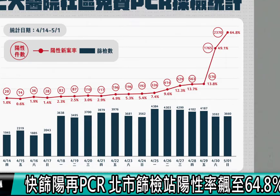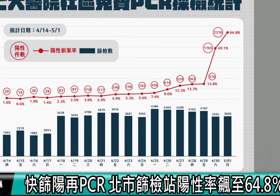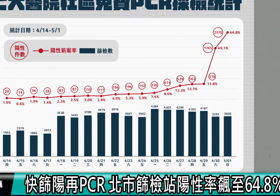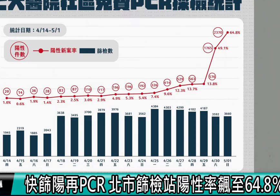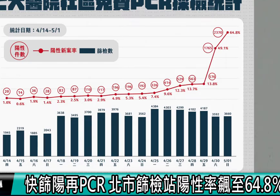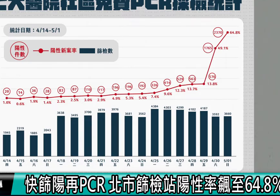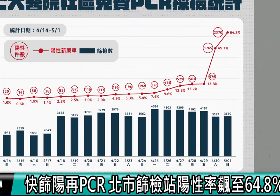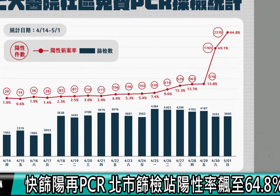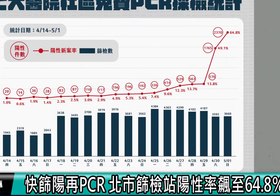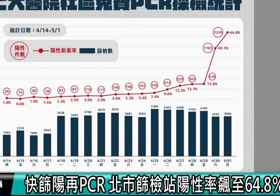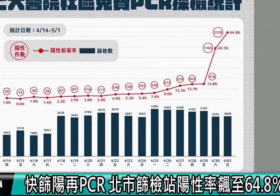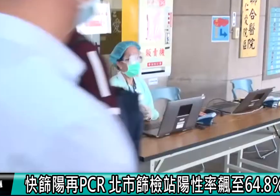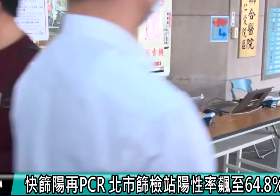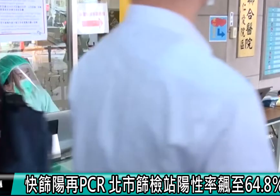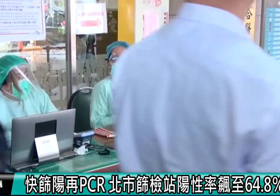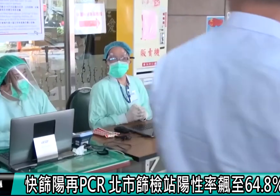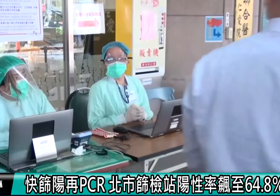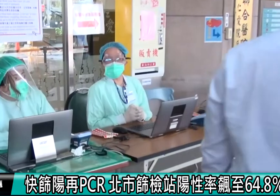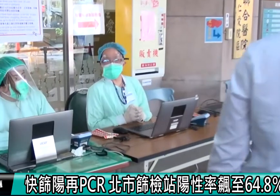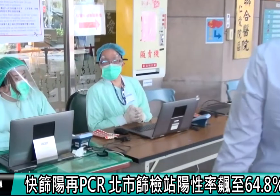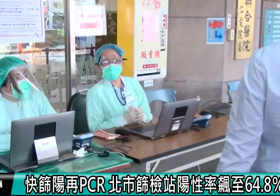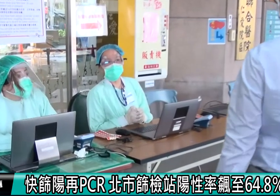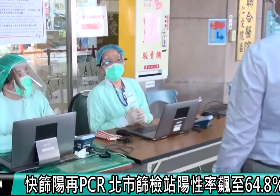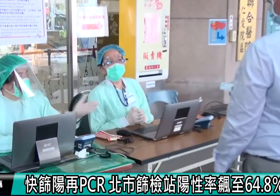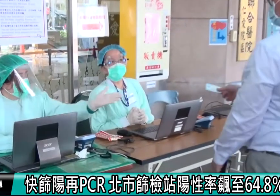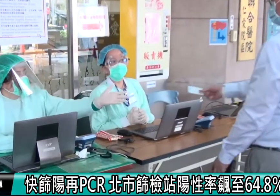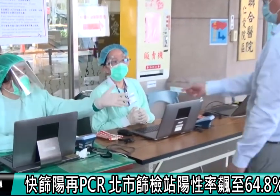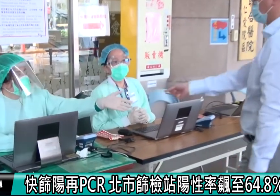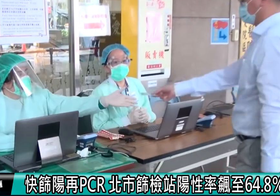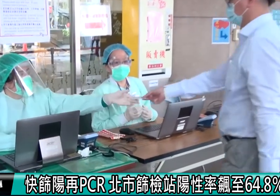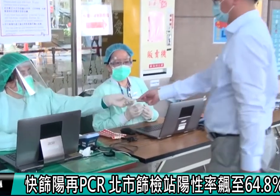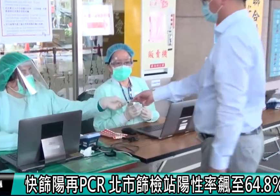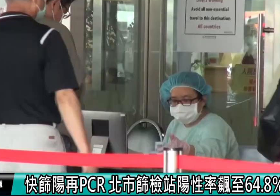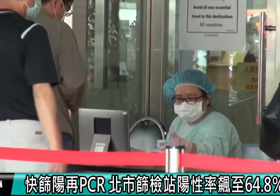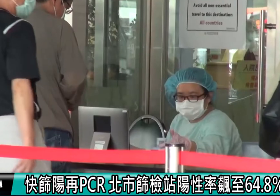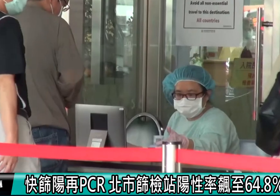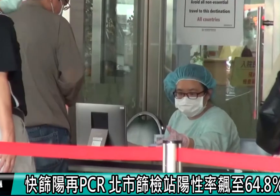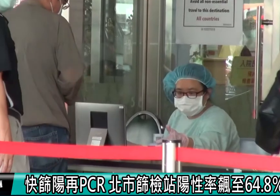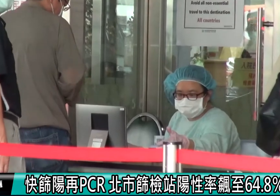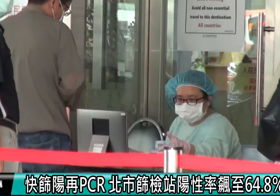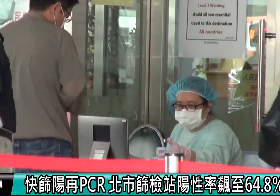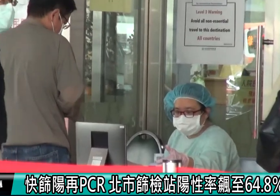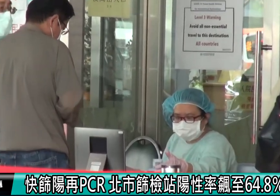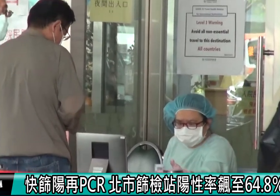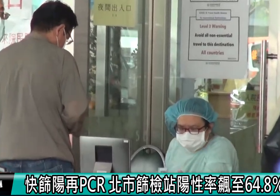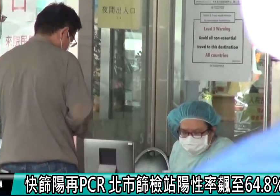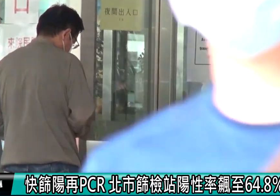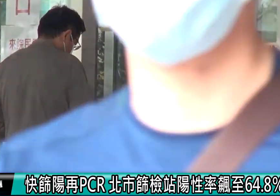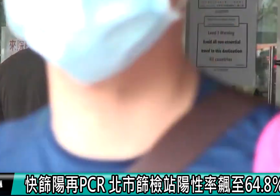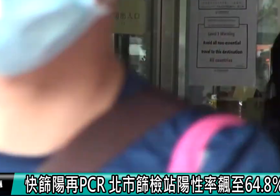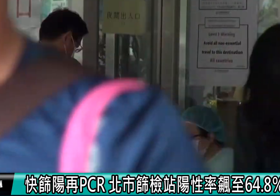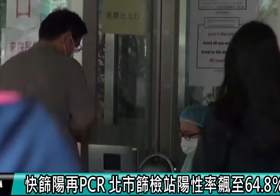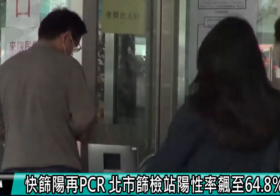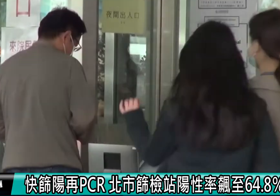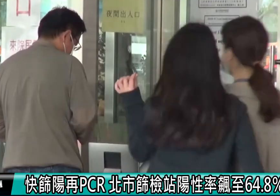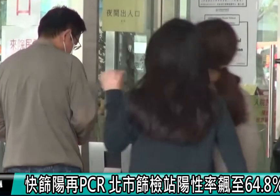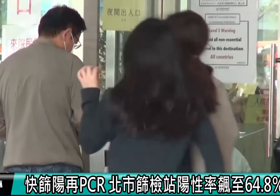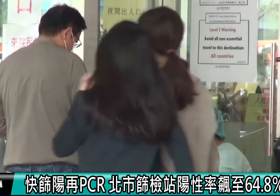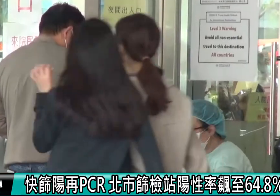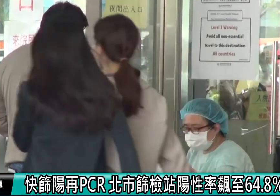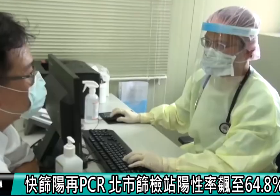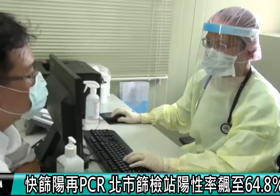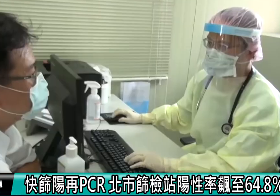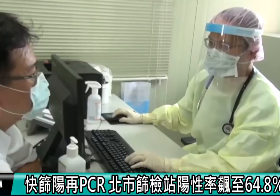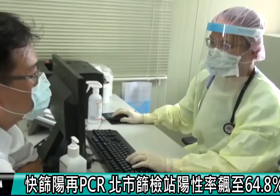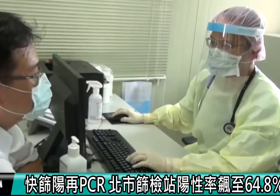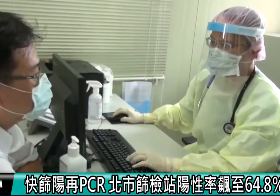者，不要无故前往检查，否则反而容易被传染。另外，他也针对台北市筛检量能每天4000做辟